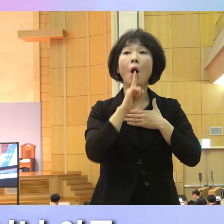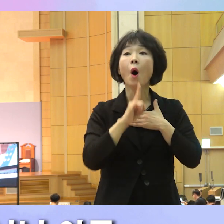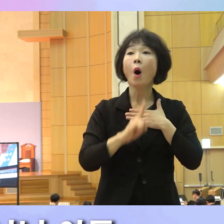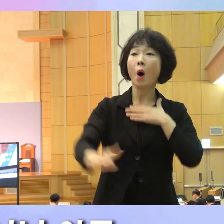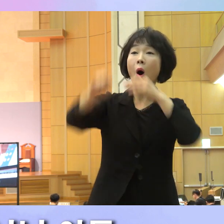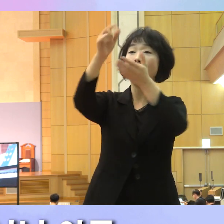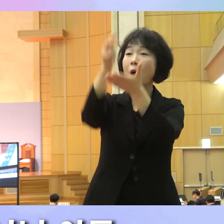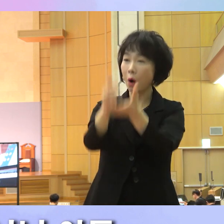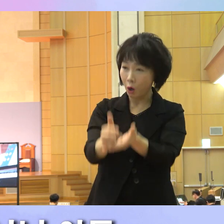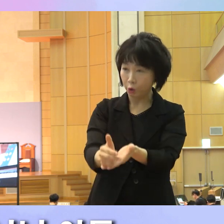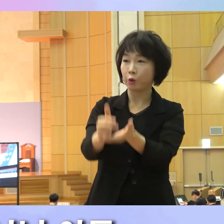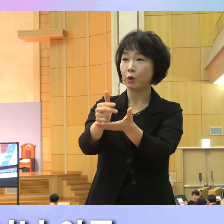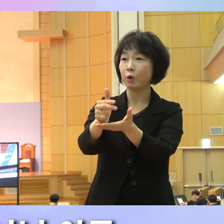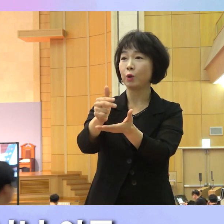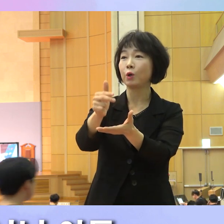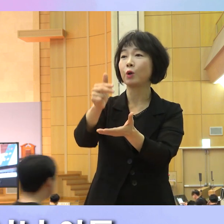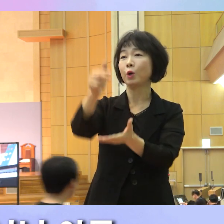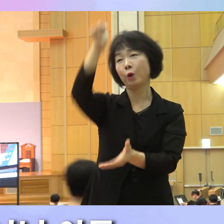오